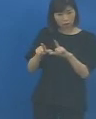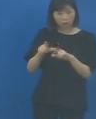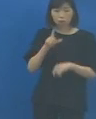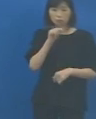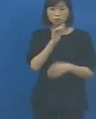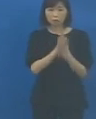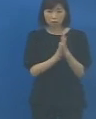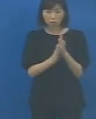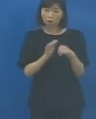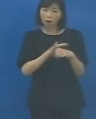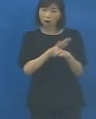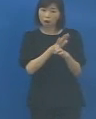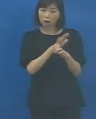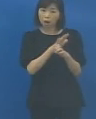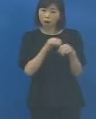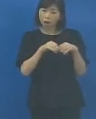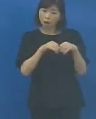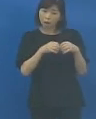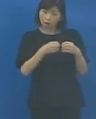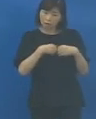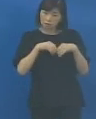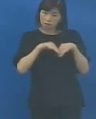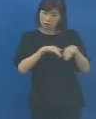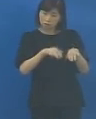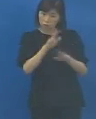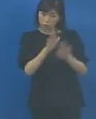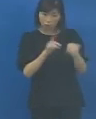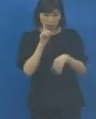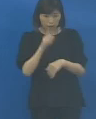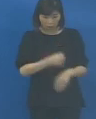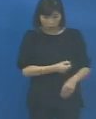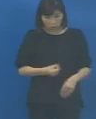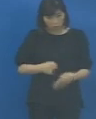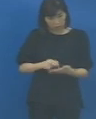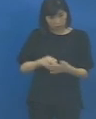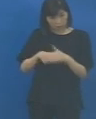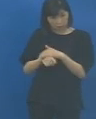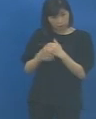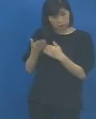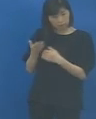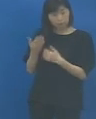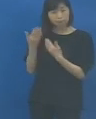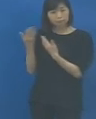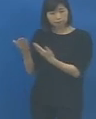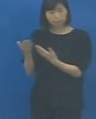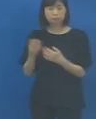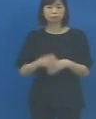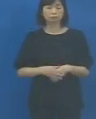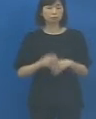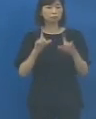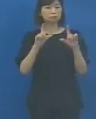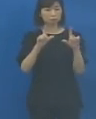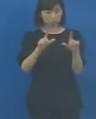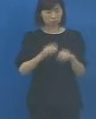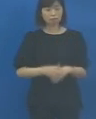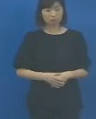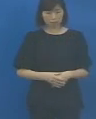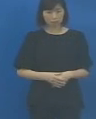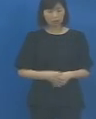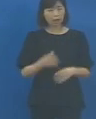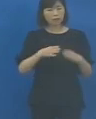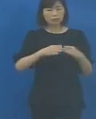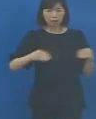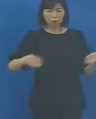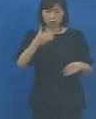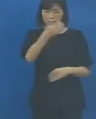て覚悟を決められたということでよろしいでしょうか。 昨日全国でですね、9500